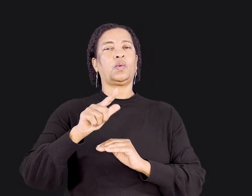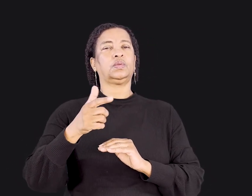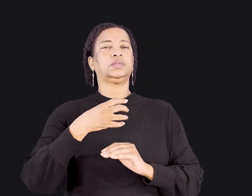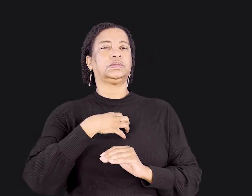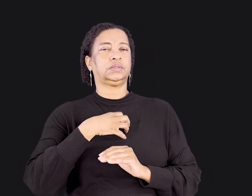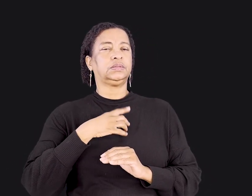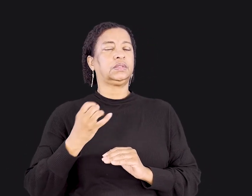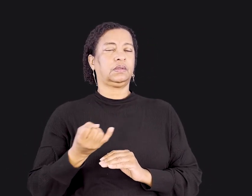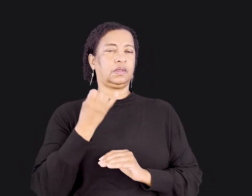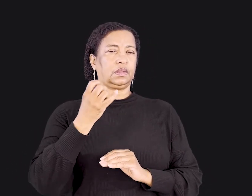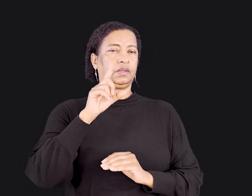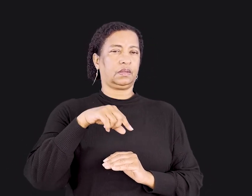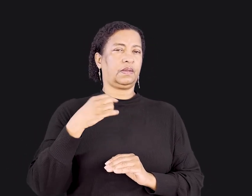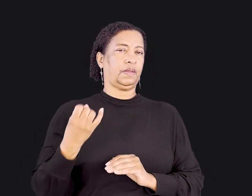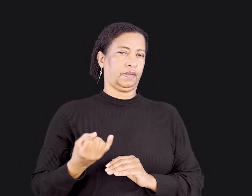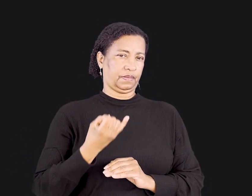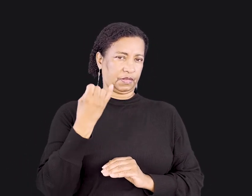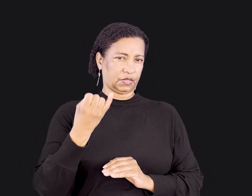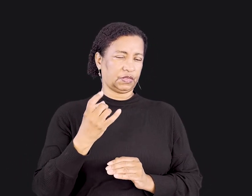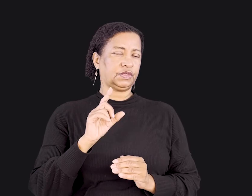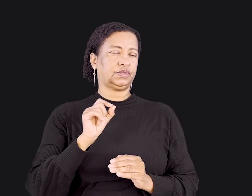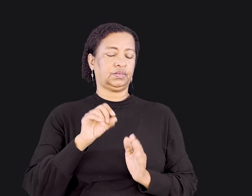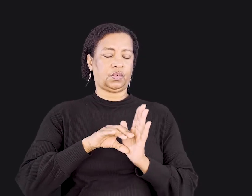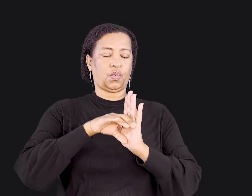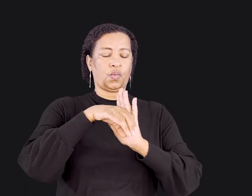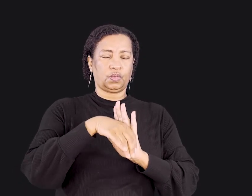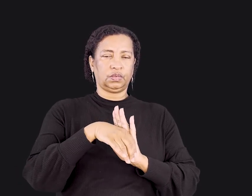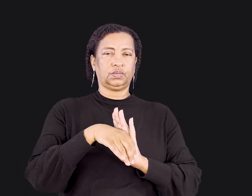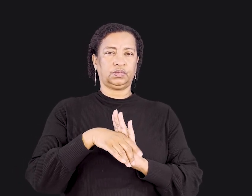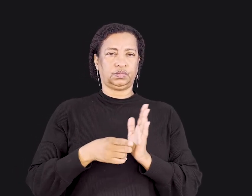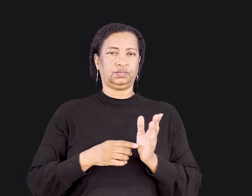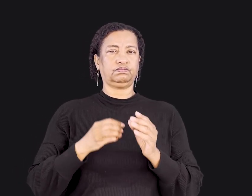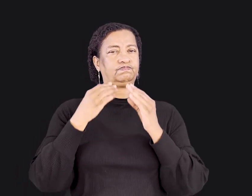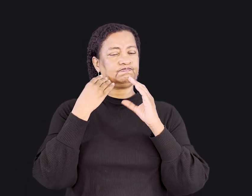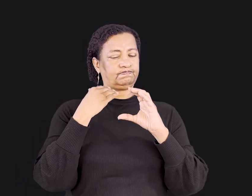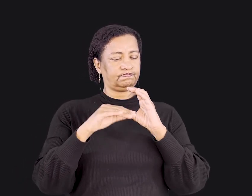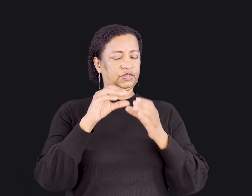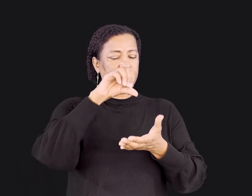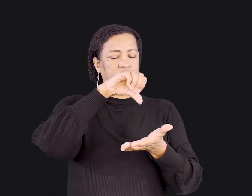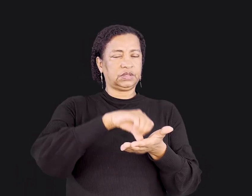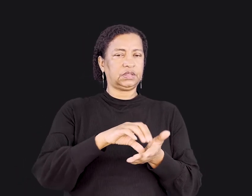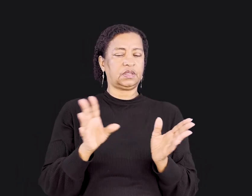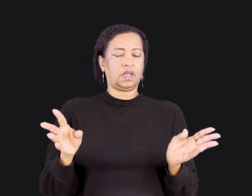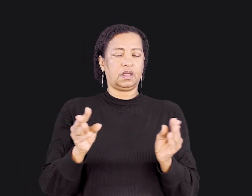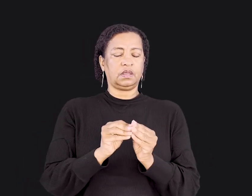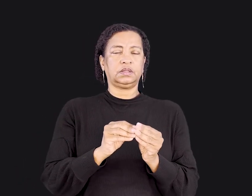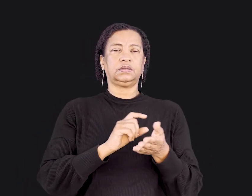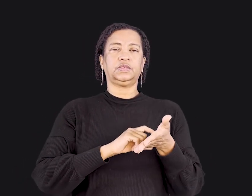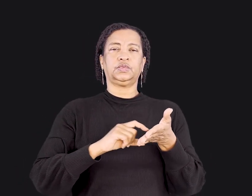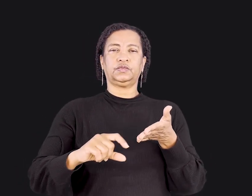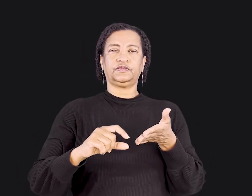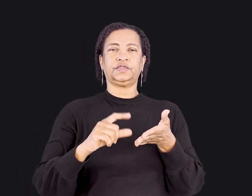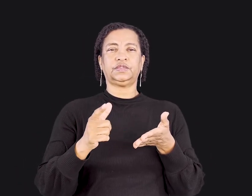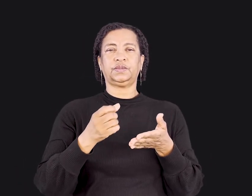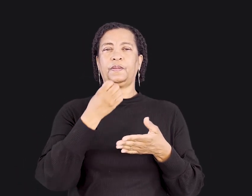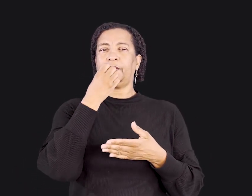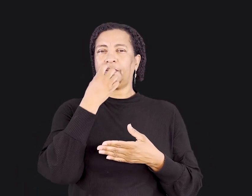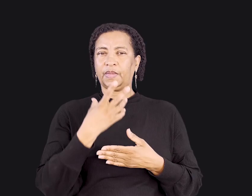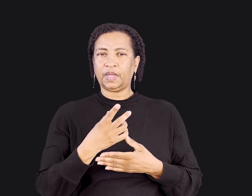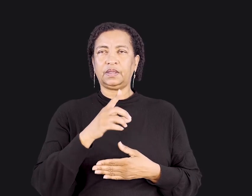tão importante é o seu conteúdo. Sua mensagem central está resumida neste versículo: Bendito seja o